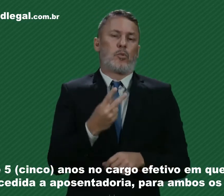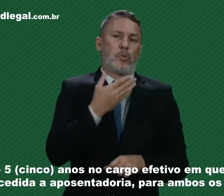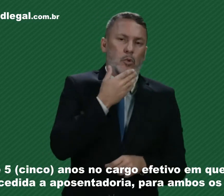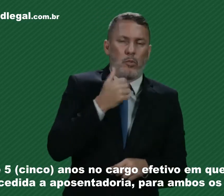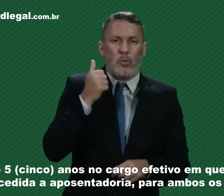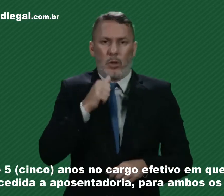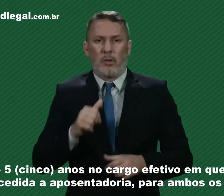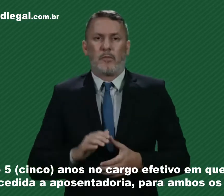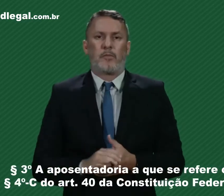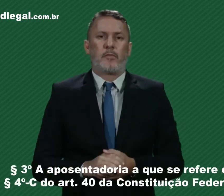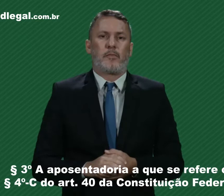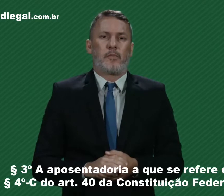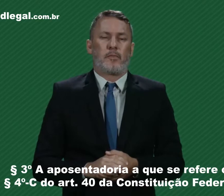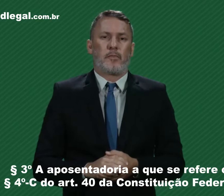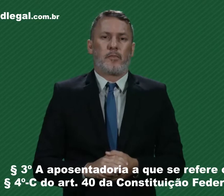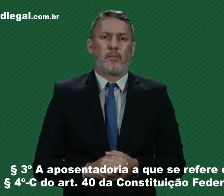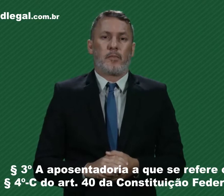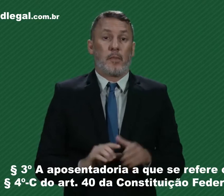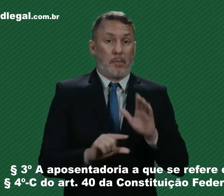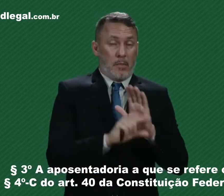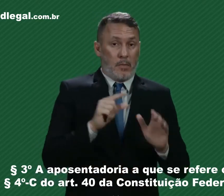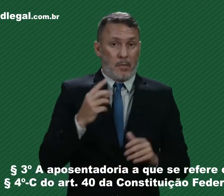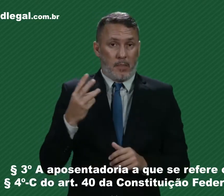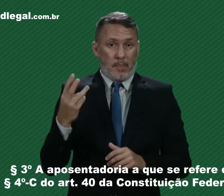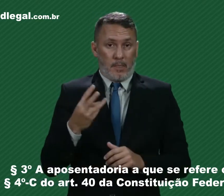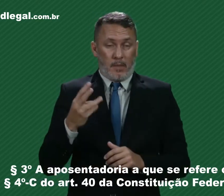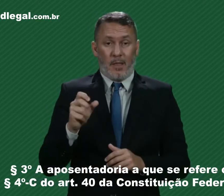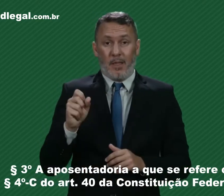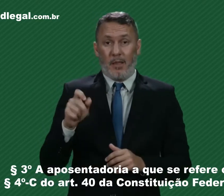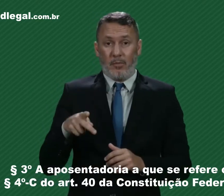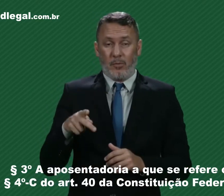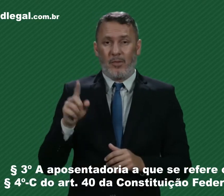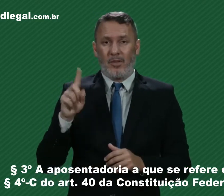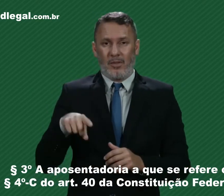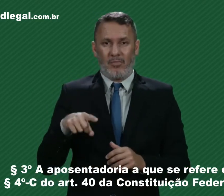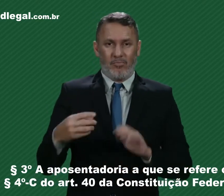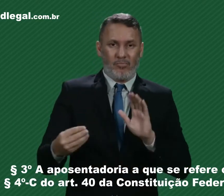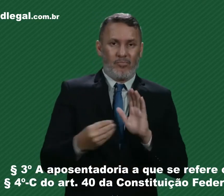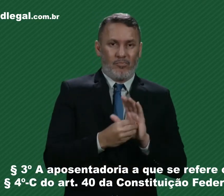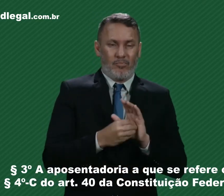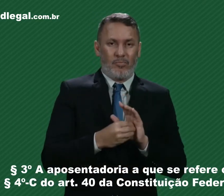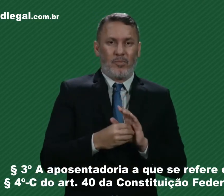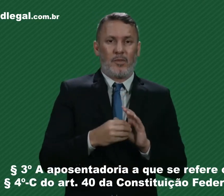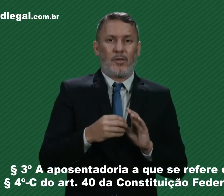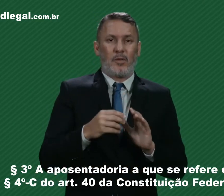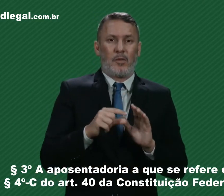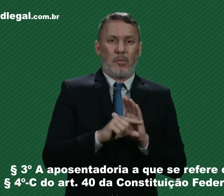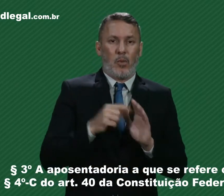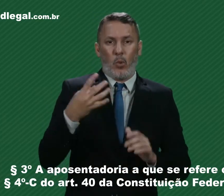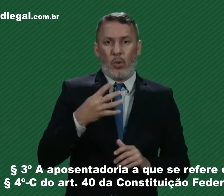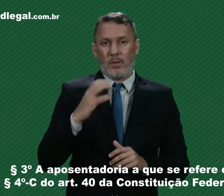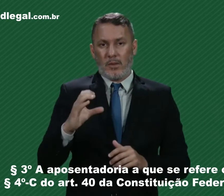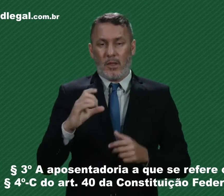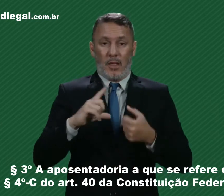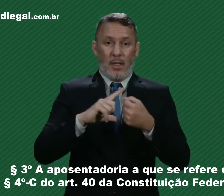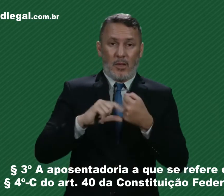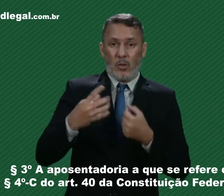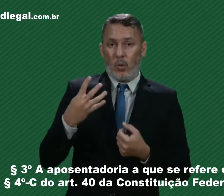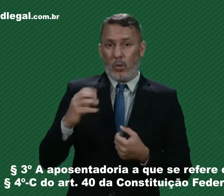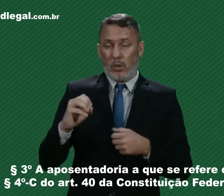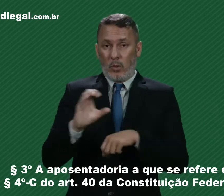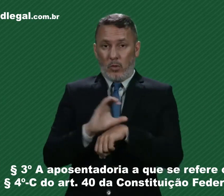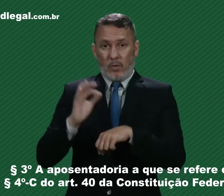para ambos os sexos. Parágrafo 3º. A aposentadoria a que se refere o parágrafo 4º do artigo 40